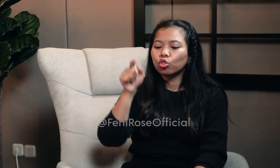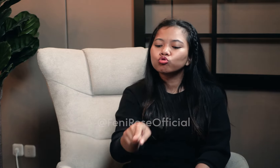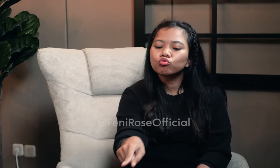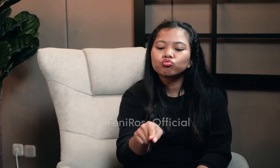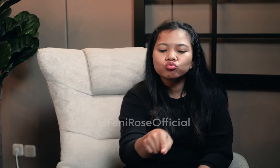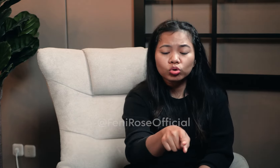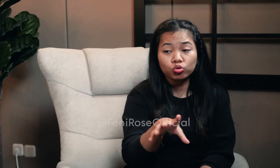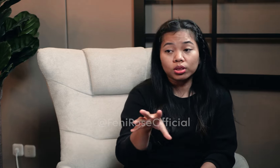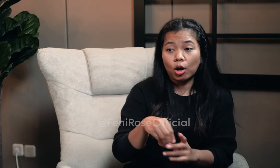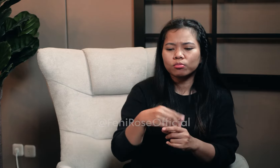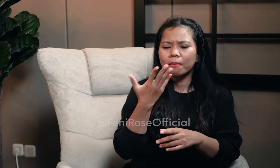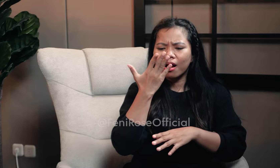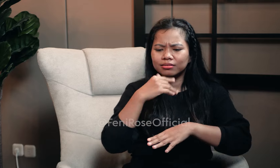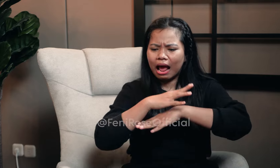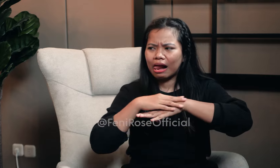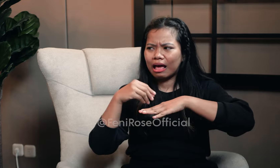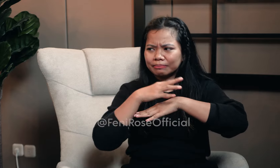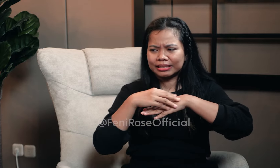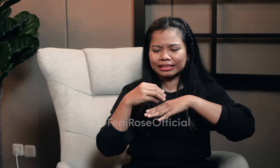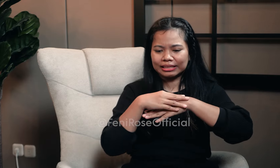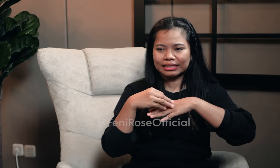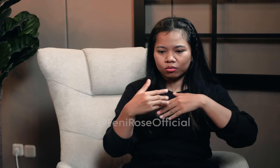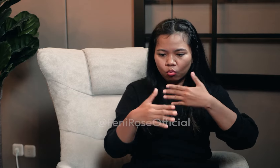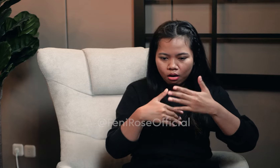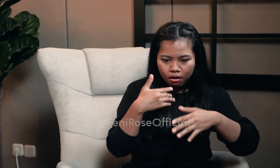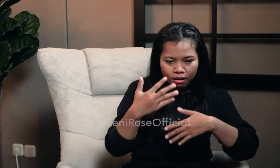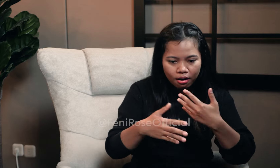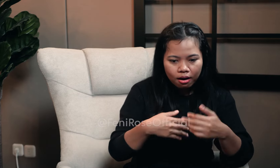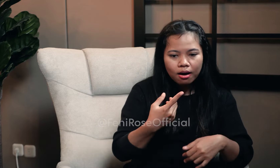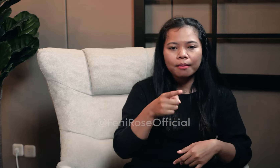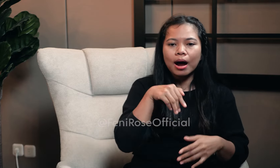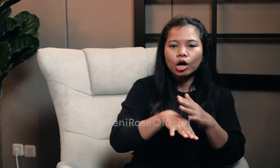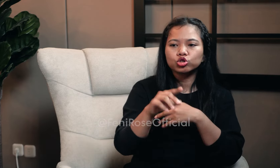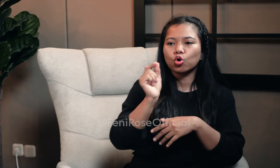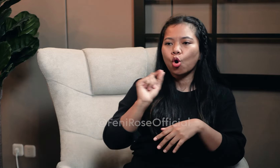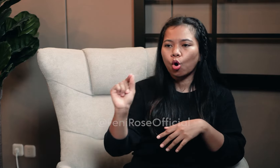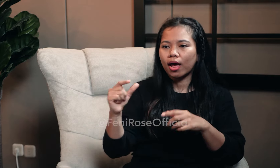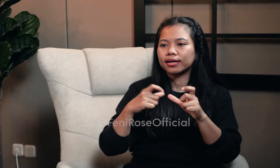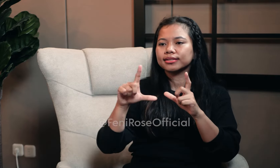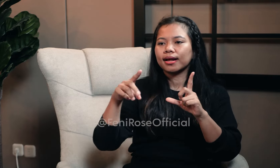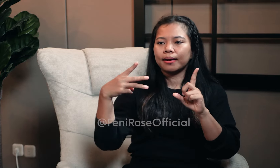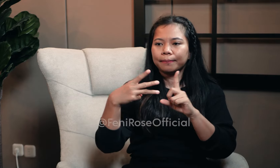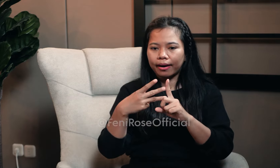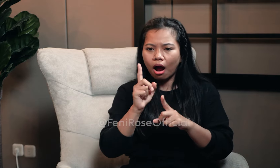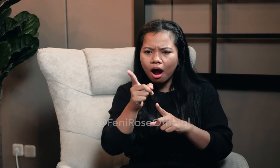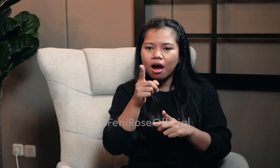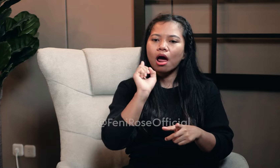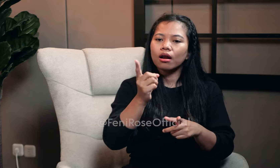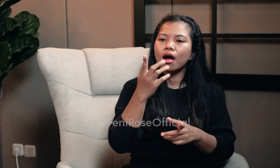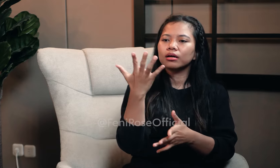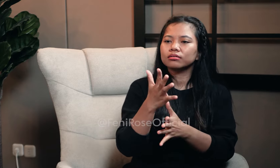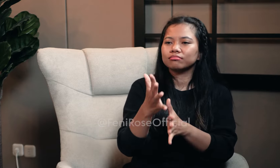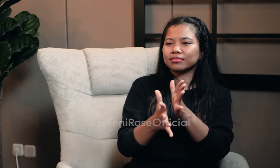seperti termasuk bahasa Ibu seperti ee bahasanya alami ya kayak makan makan sekolah selanjutnya saya dimasukkan ke